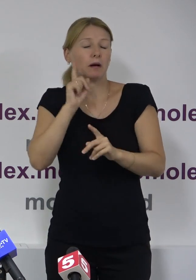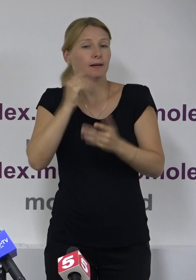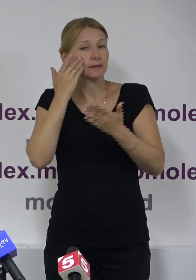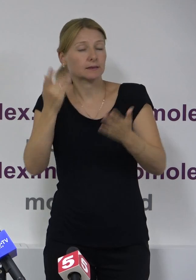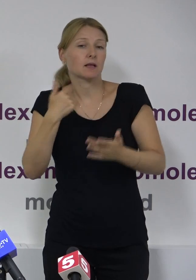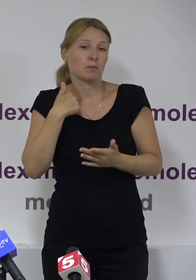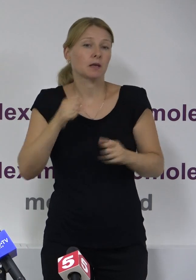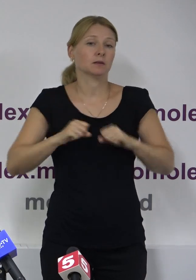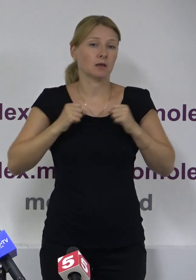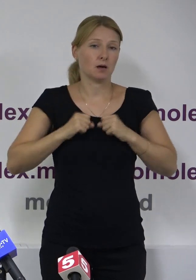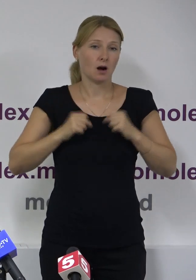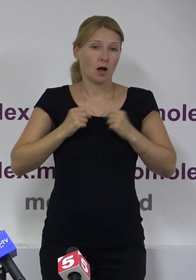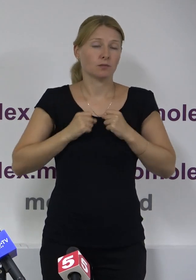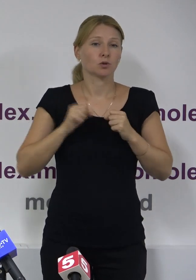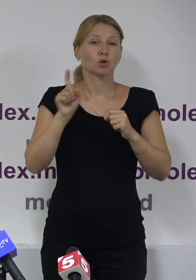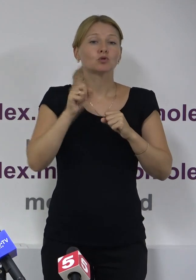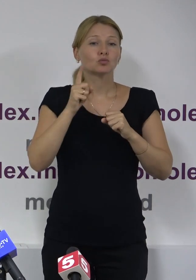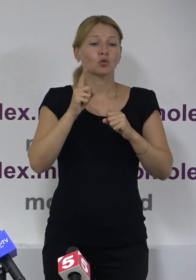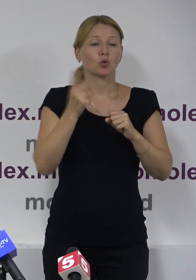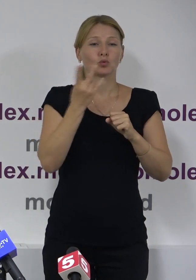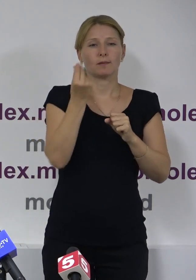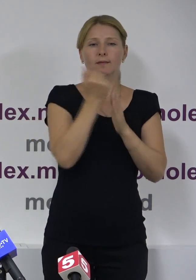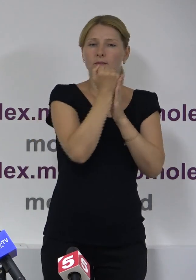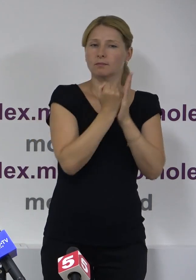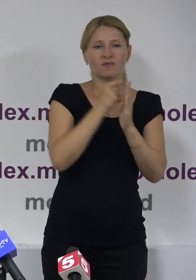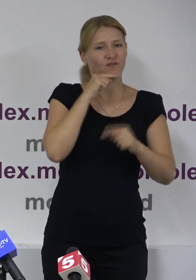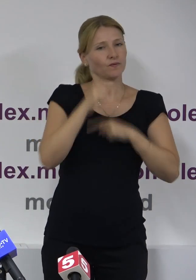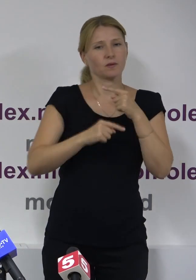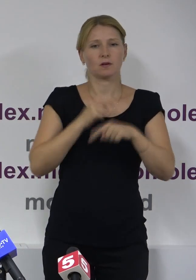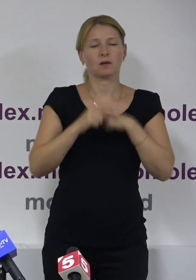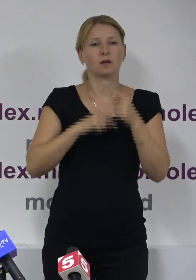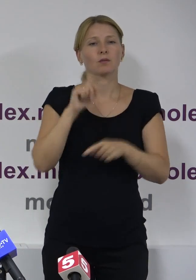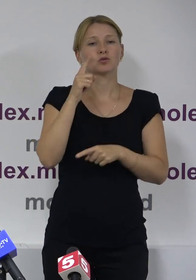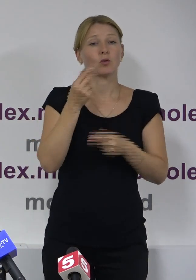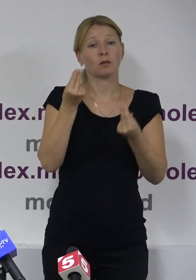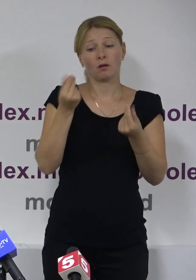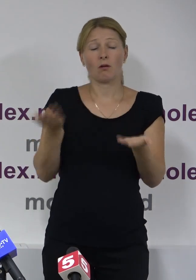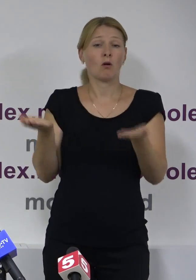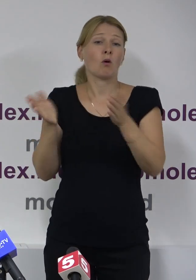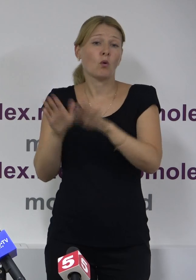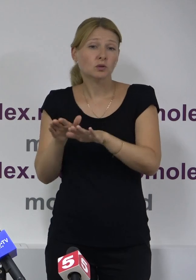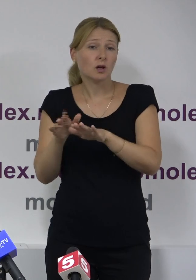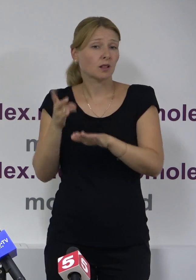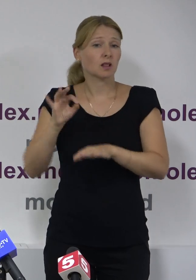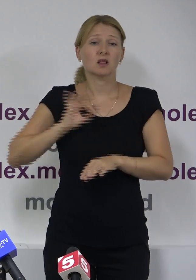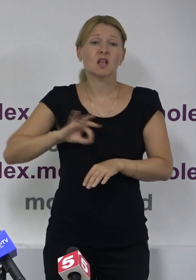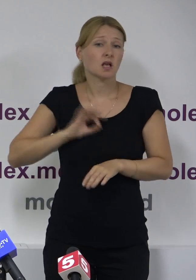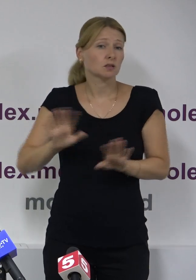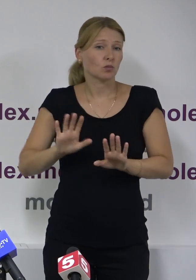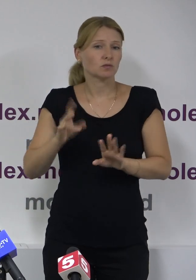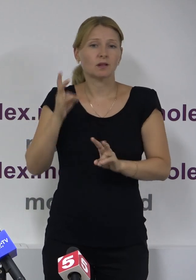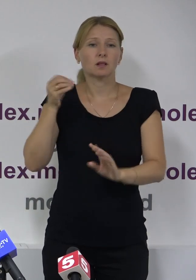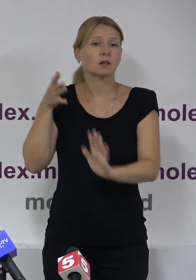se estimează cu rezervă, pentru că rămân pe urmă bani neutilizați,